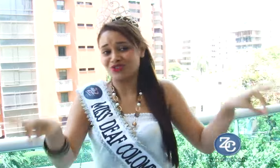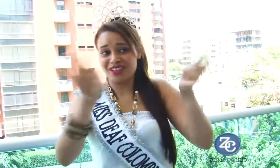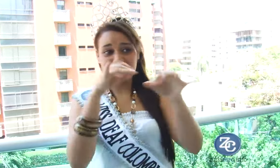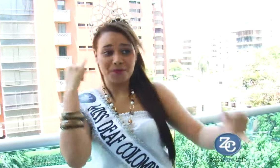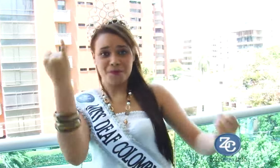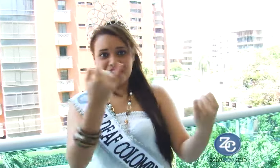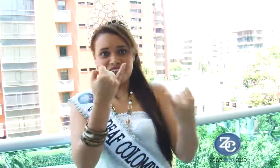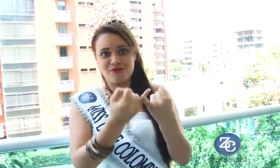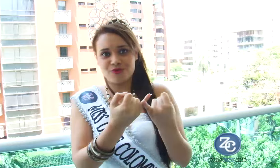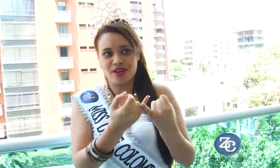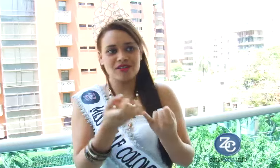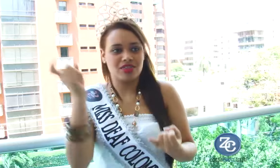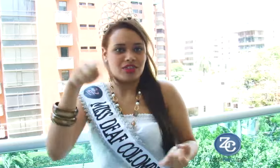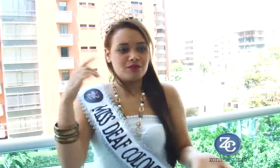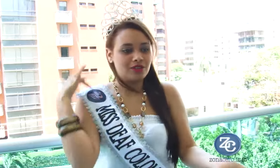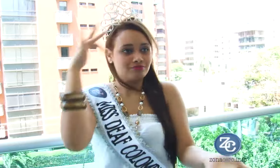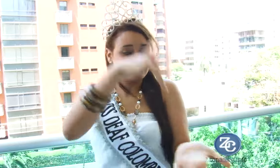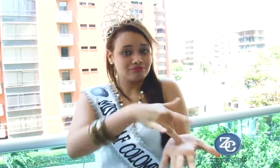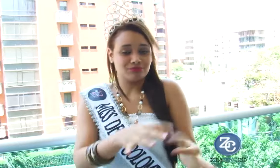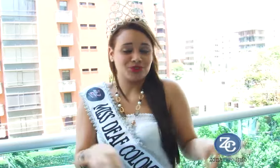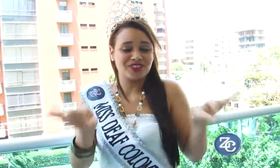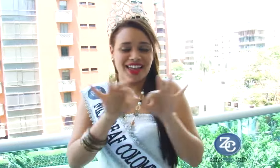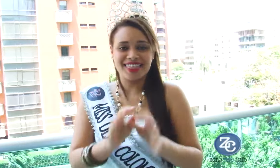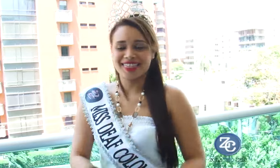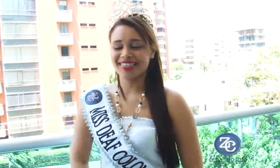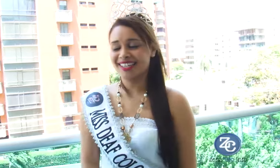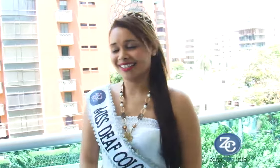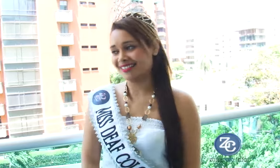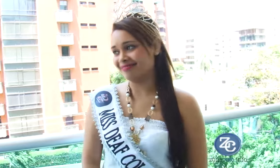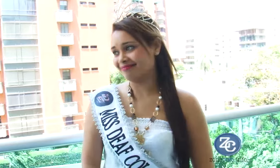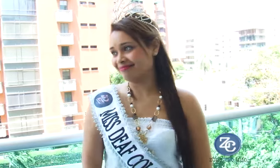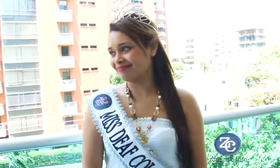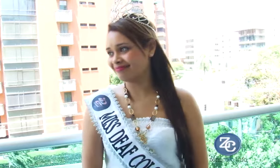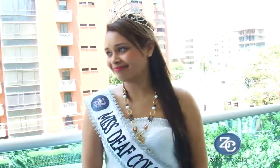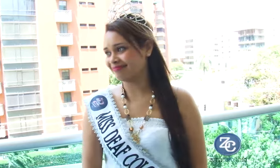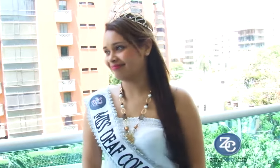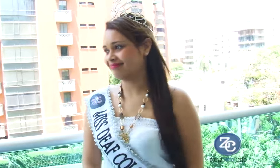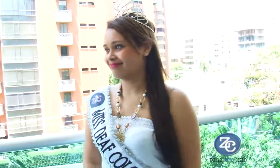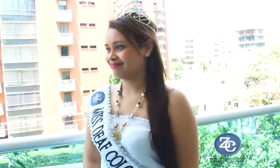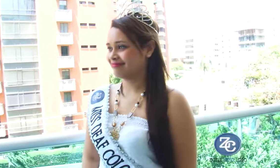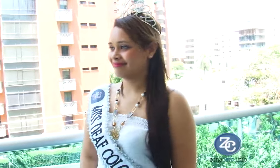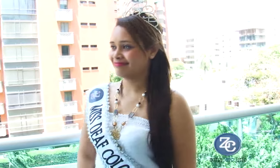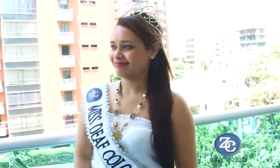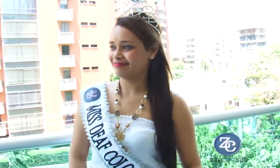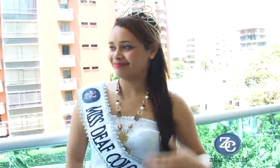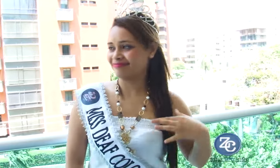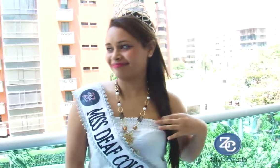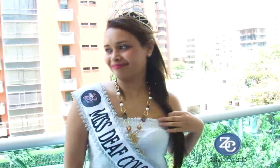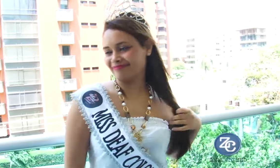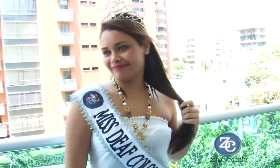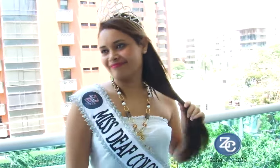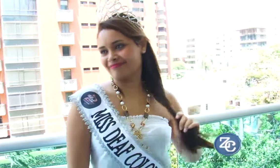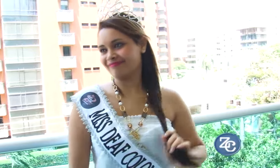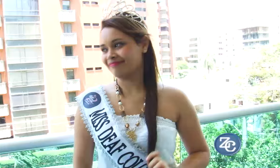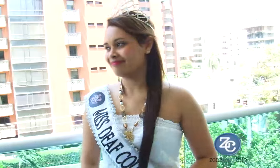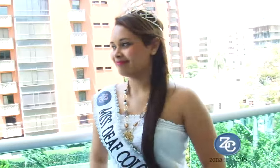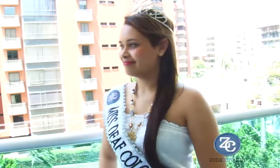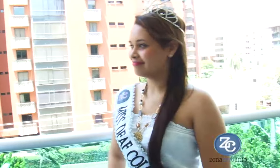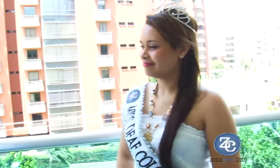tenemos los mismos derechos y pues deberes que los oyentes y pueden tener la misma oportunidad laboral. ¿Qué implica para